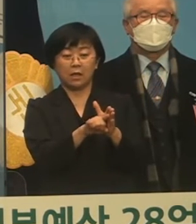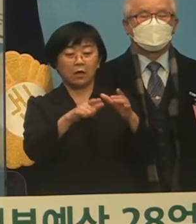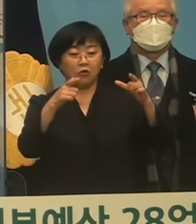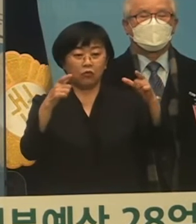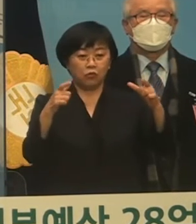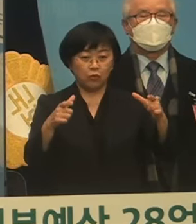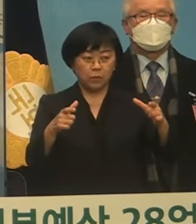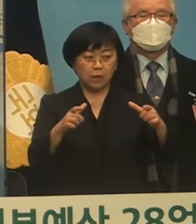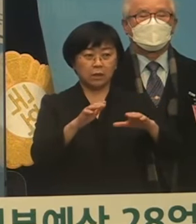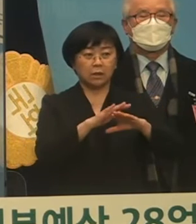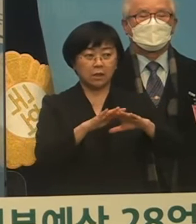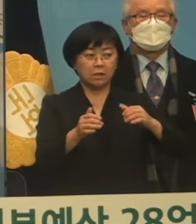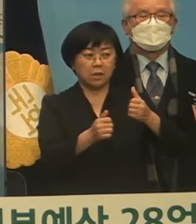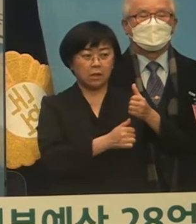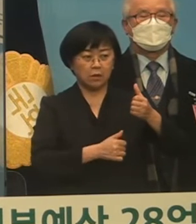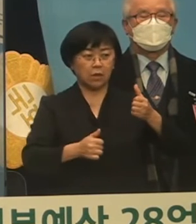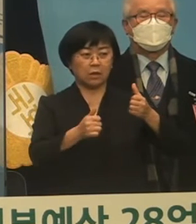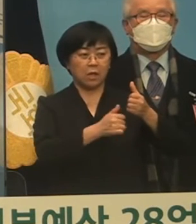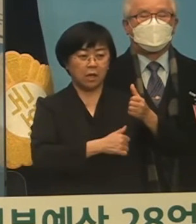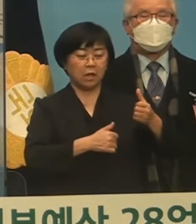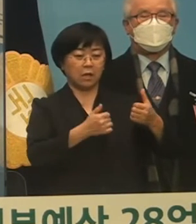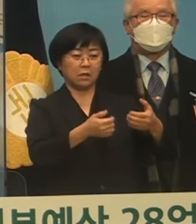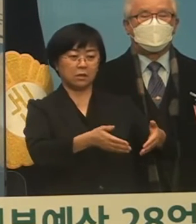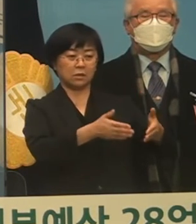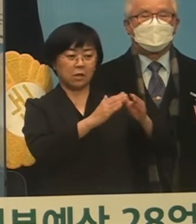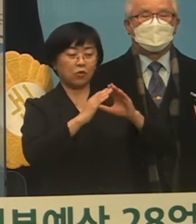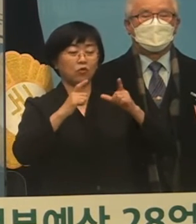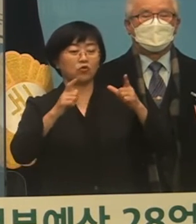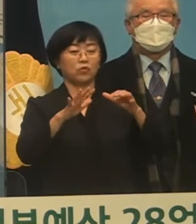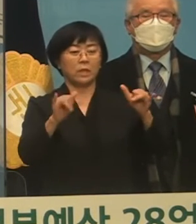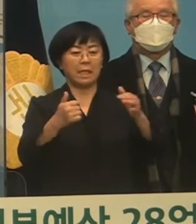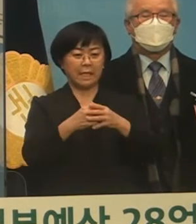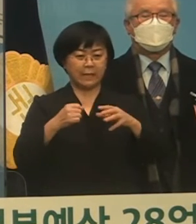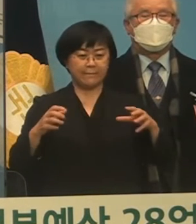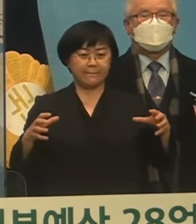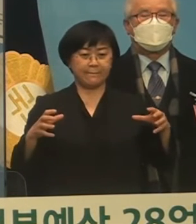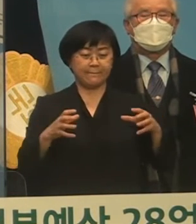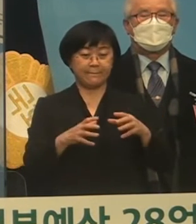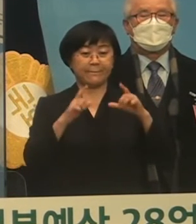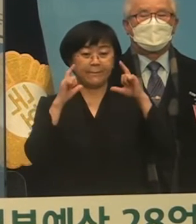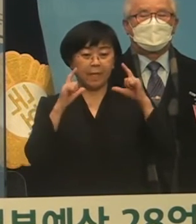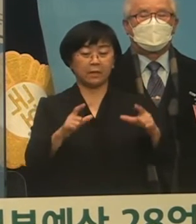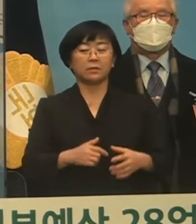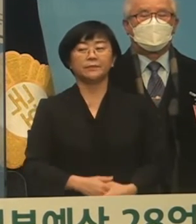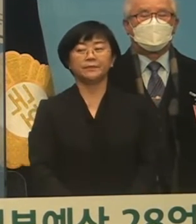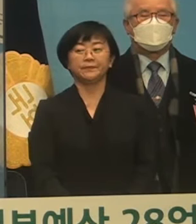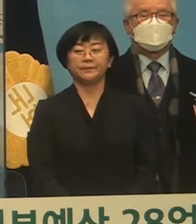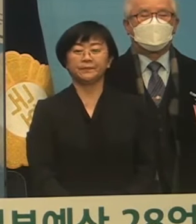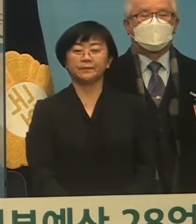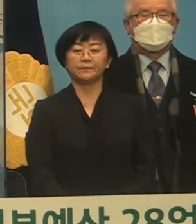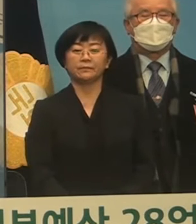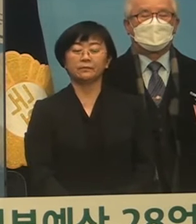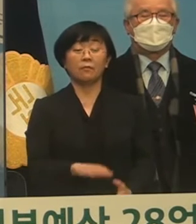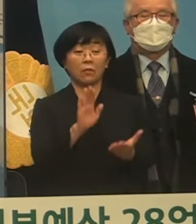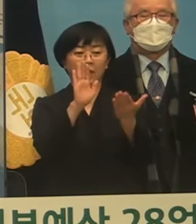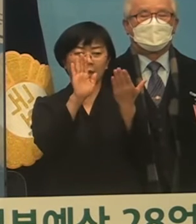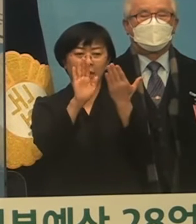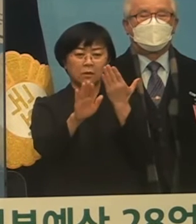장성군 대책위원회를 발족하고 전 국민 총력 대응을 선언했습니다.